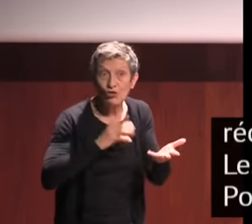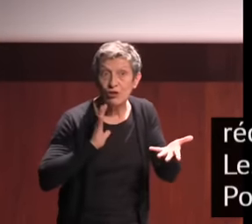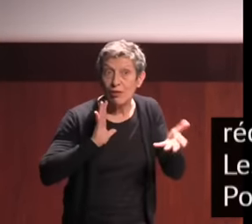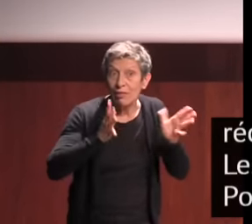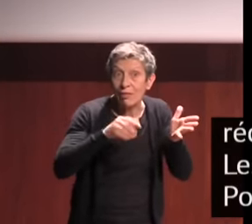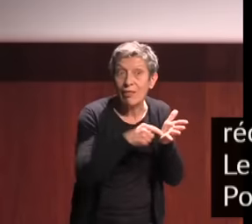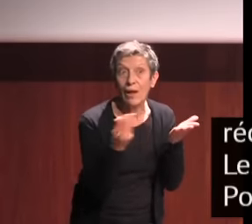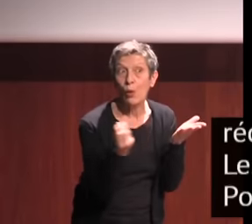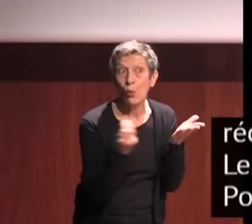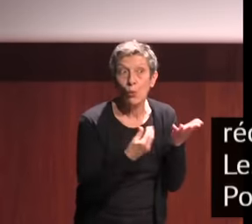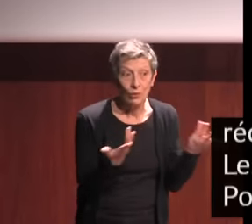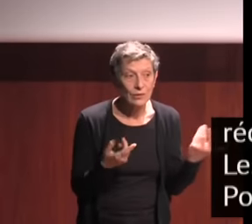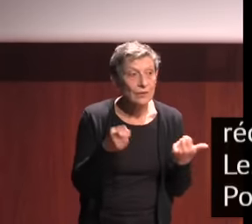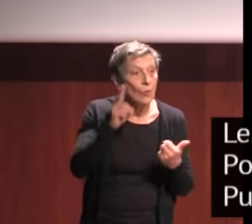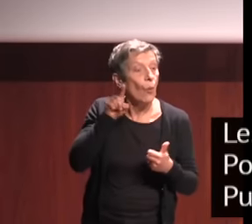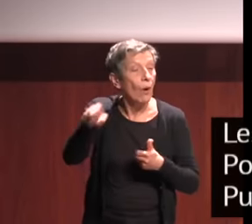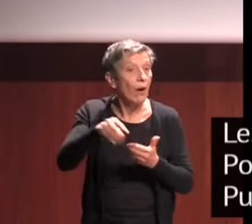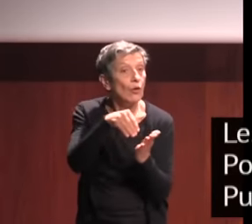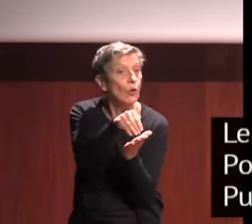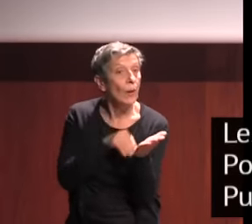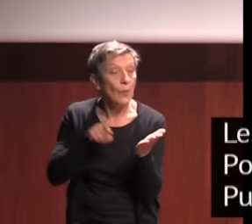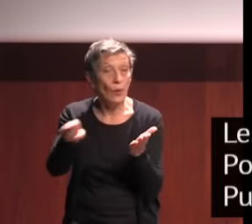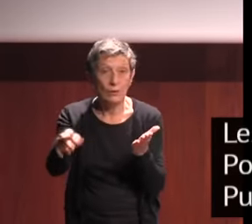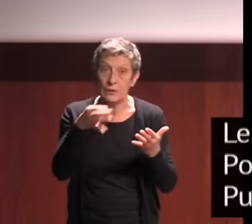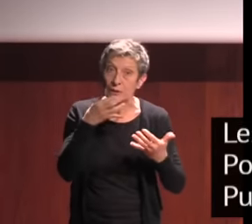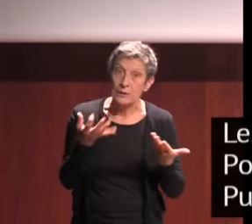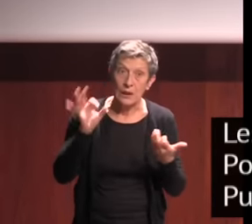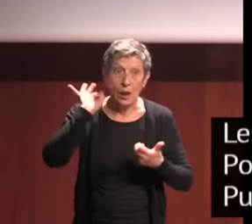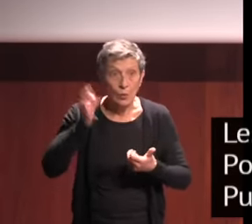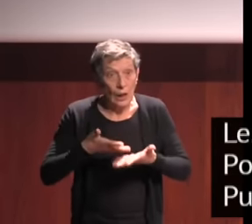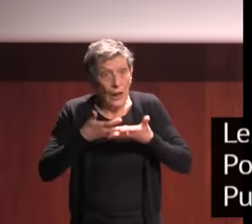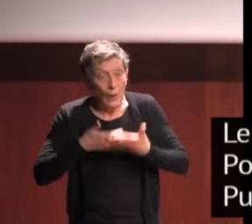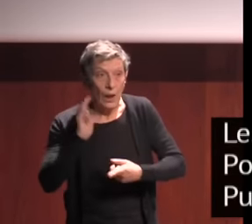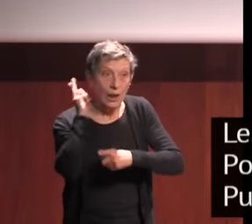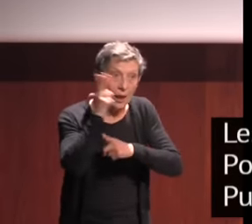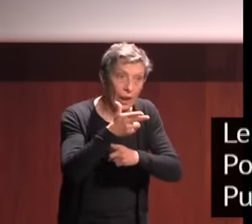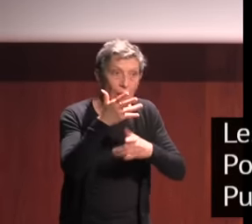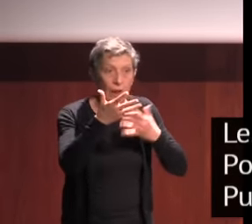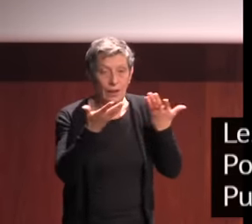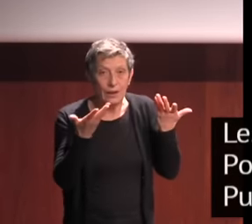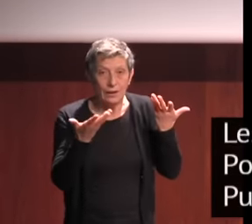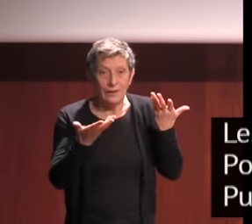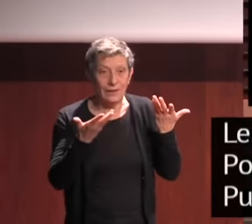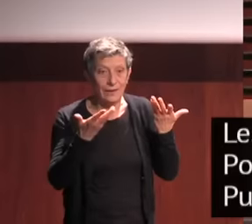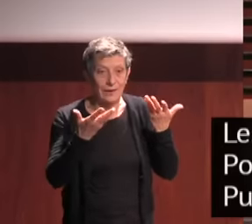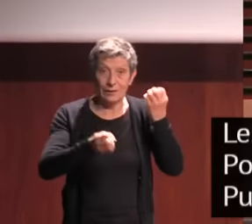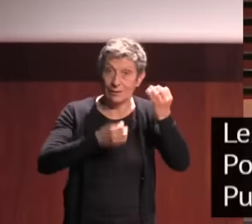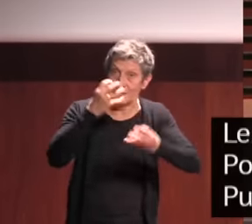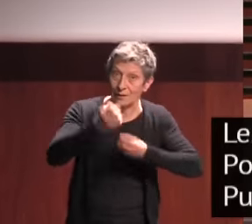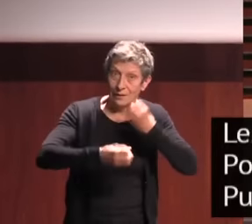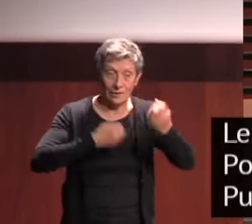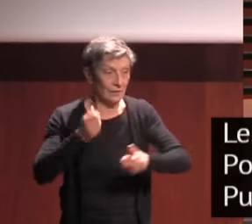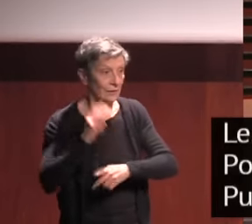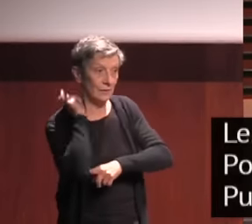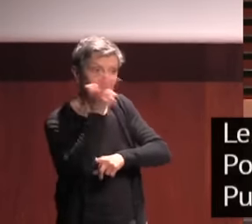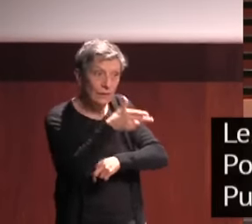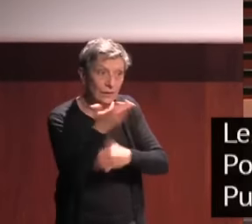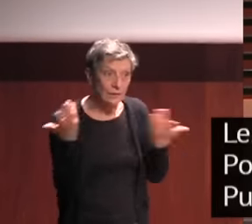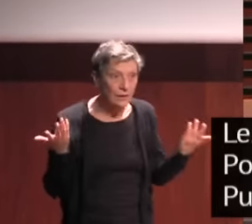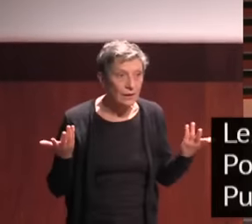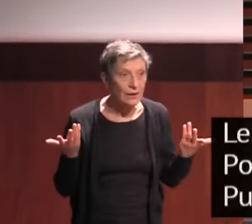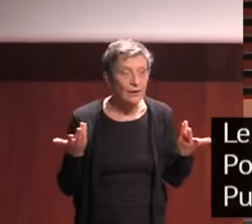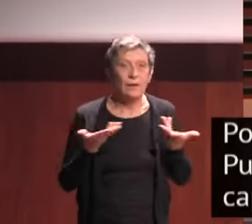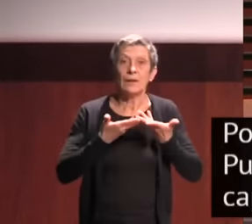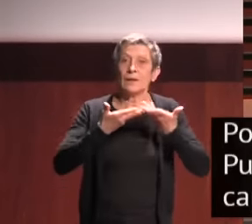que la lourdeur de l'opération, c'est-à-dire faire une captation vidéo de discours de Armand Pelletier,